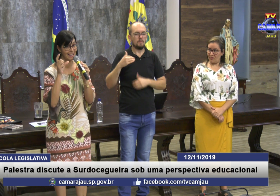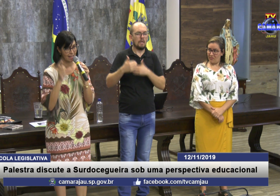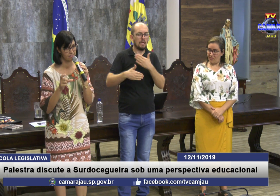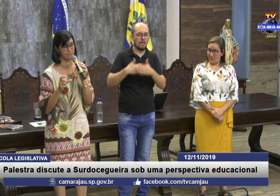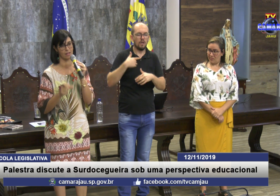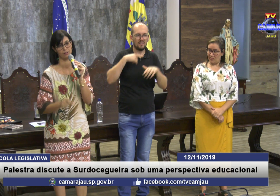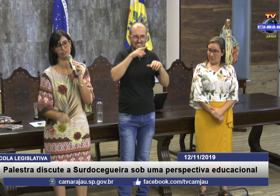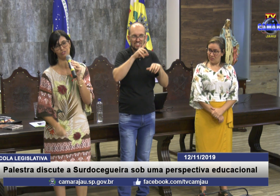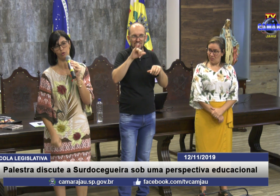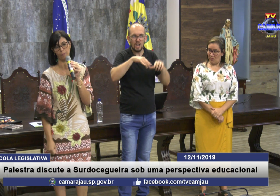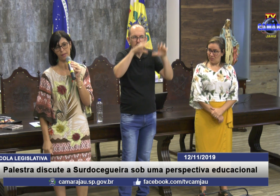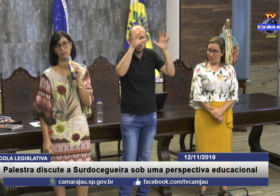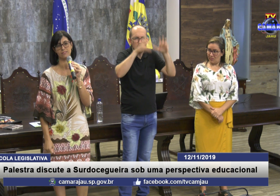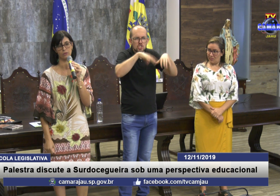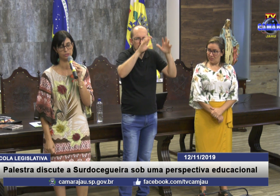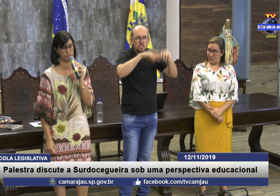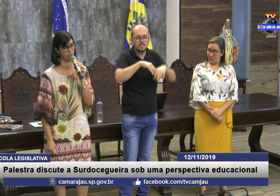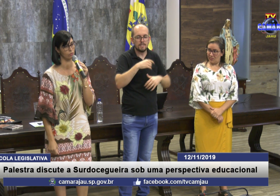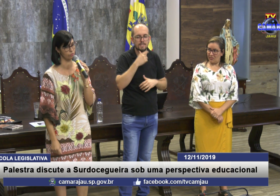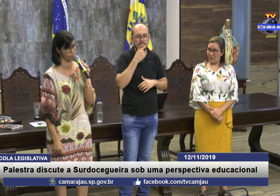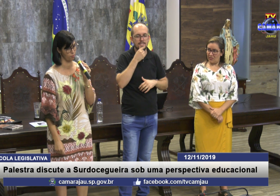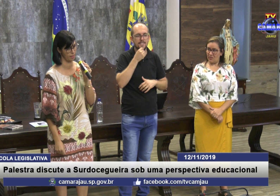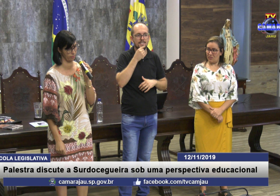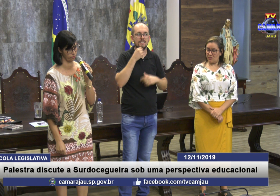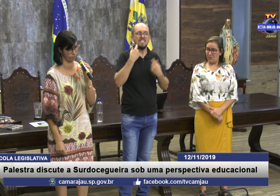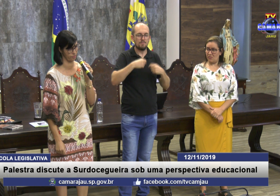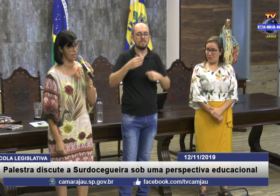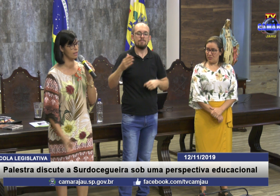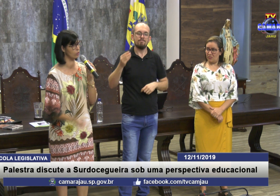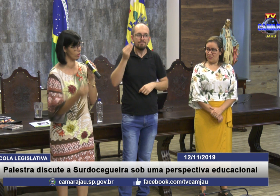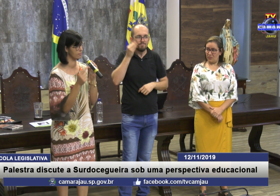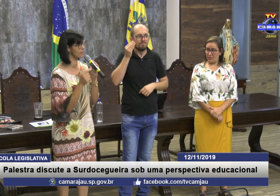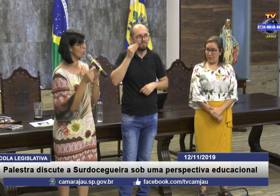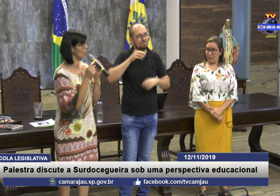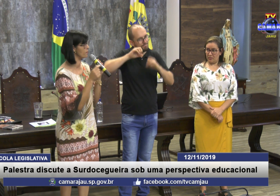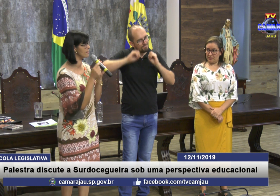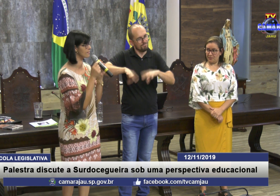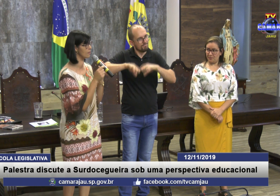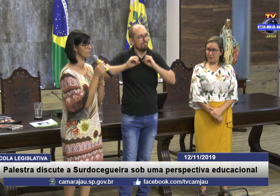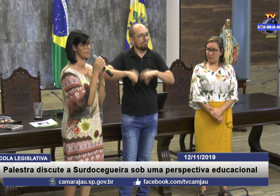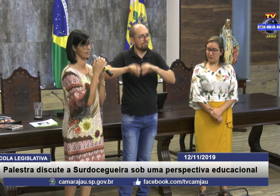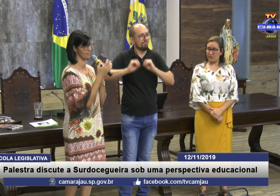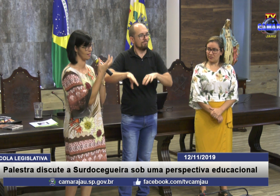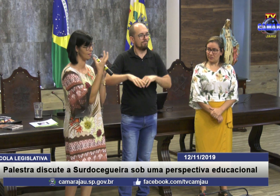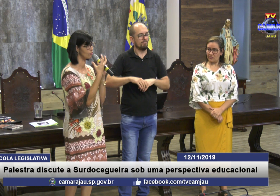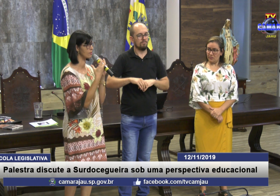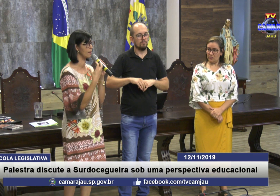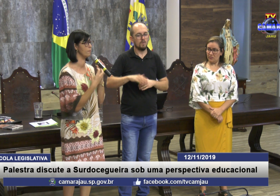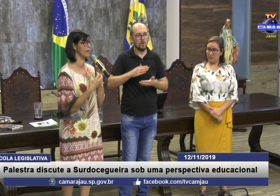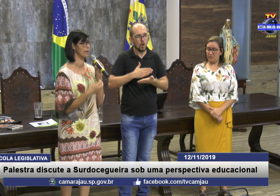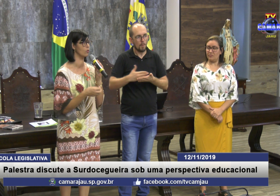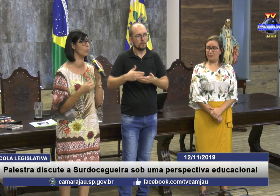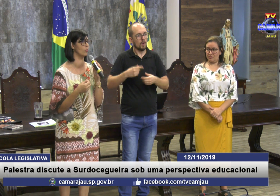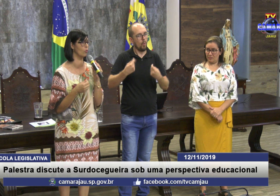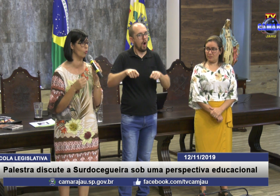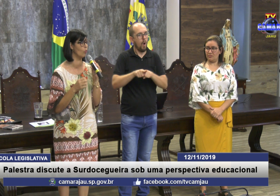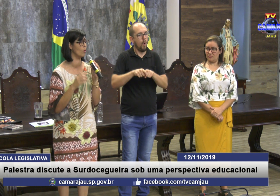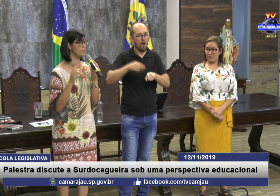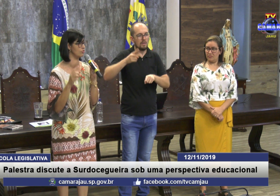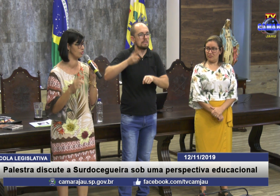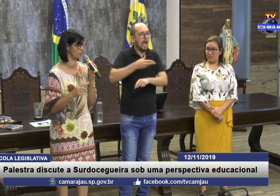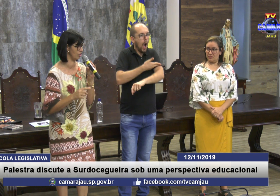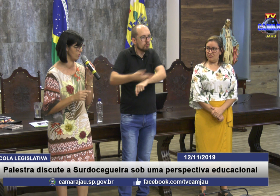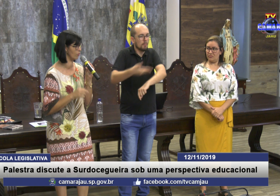era necessário a gente romper com essa rotina em alguns momentos. E nós começamos a trazer isso também como